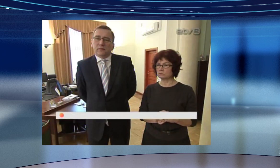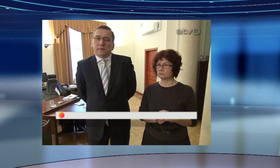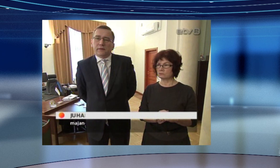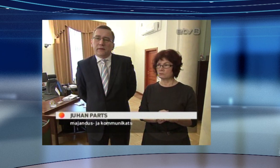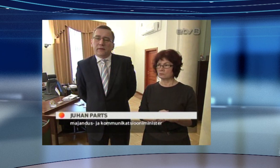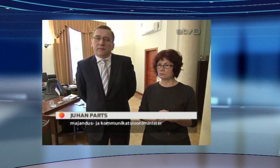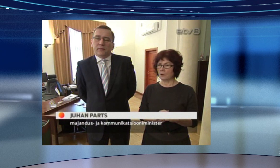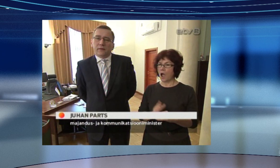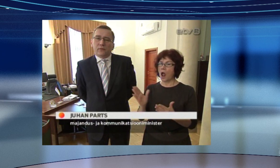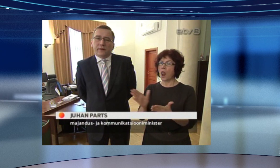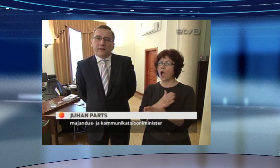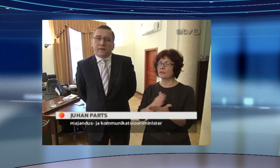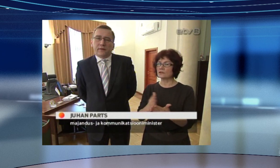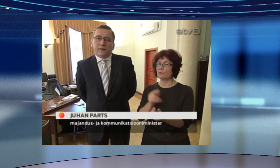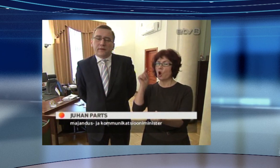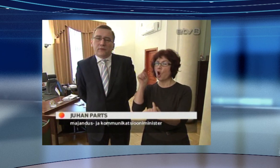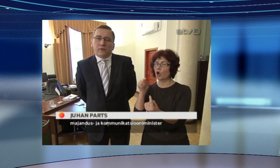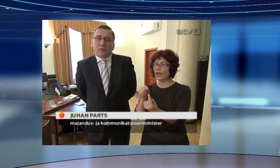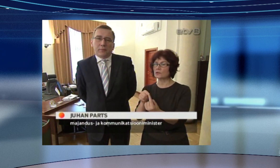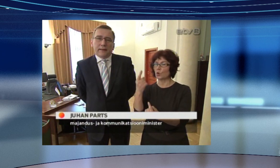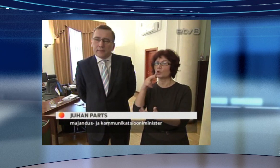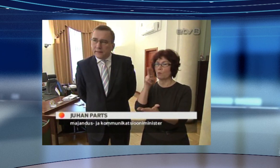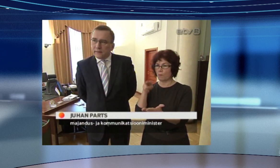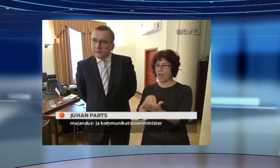Me ikka lahendasime praegu konkreetselt ühte probleemi lihtsalt.